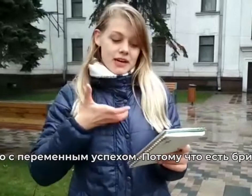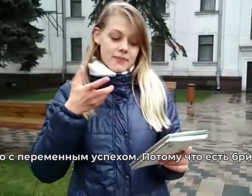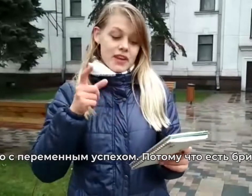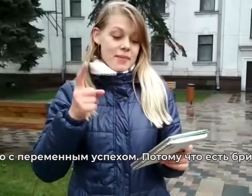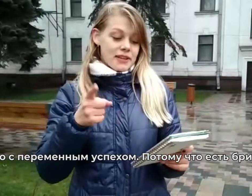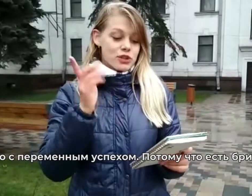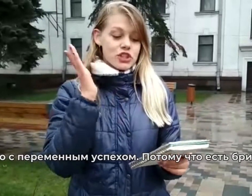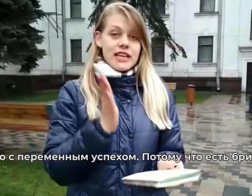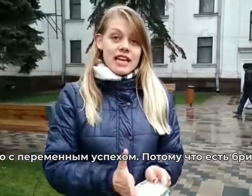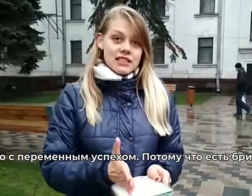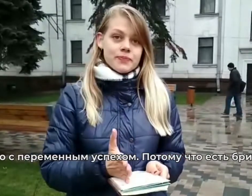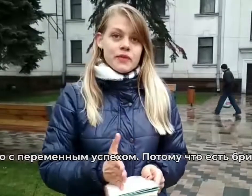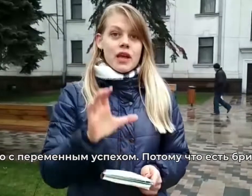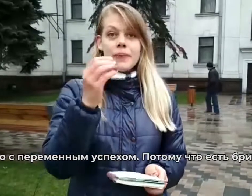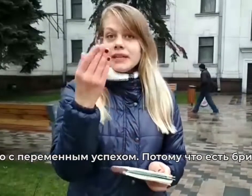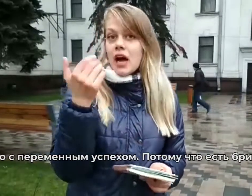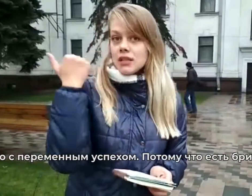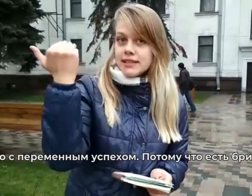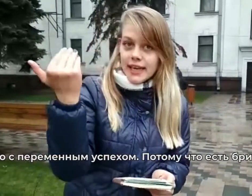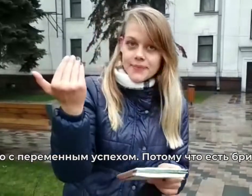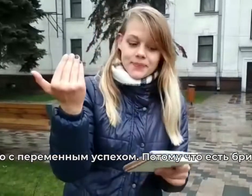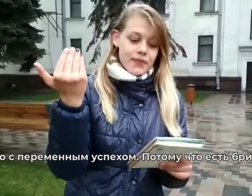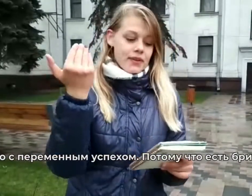успіхом. Тому що є британський,